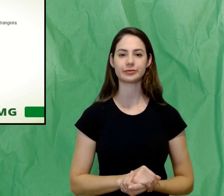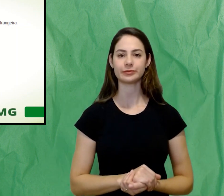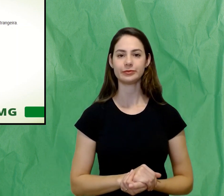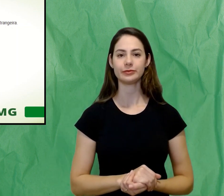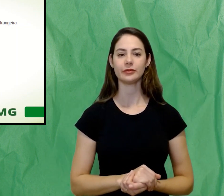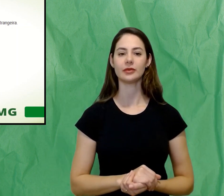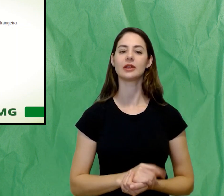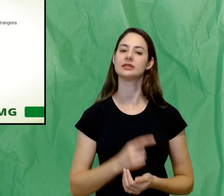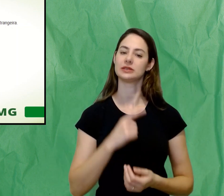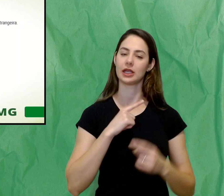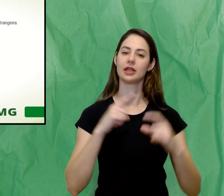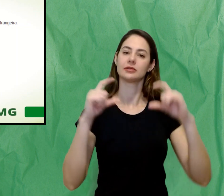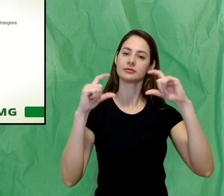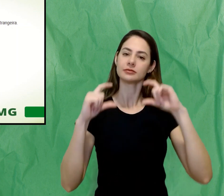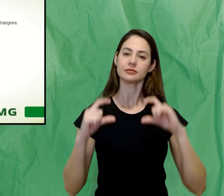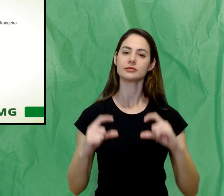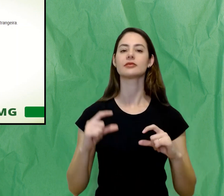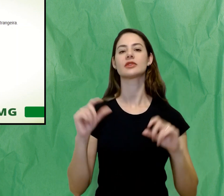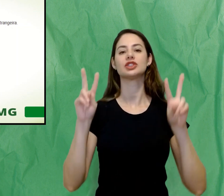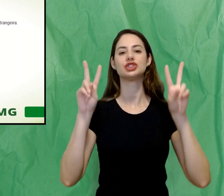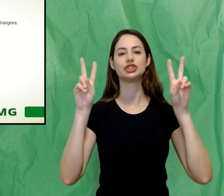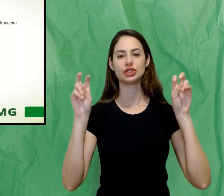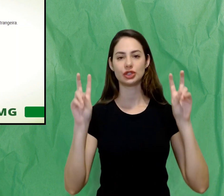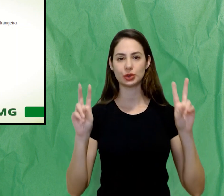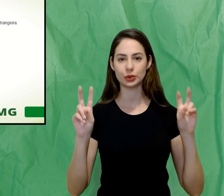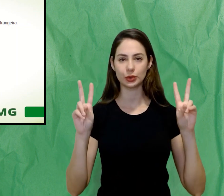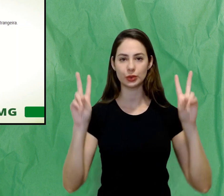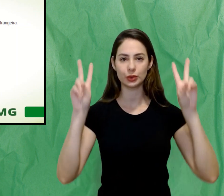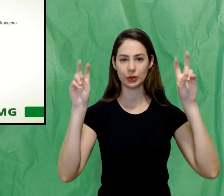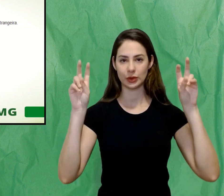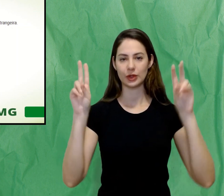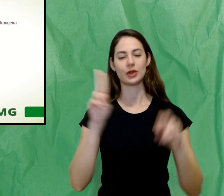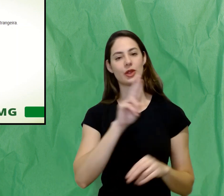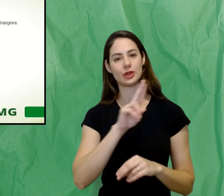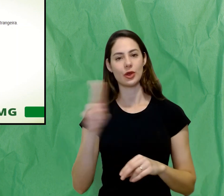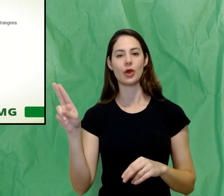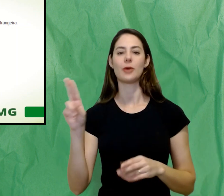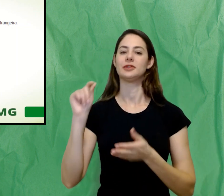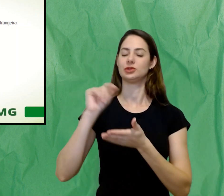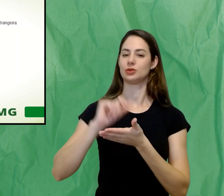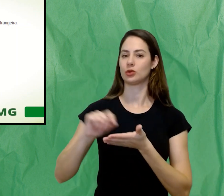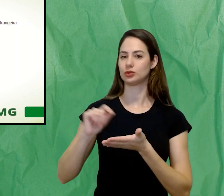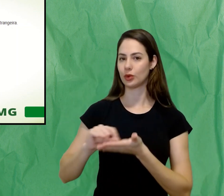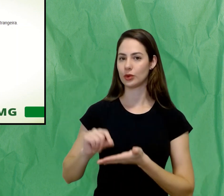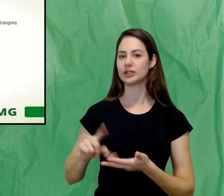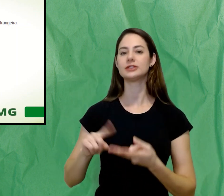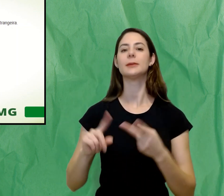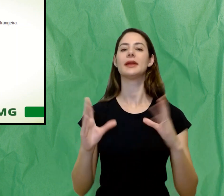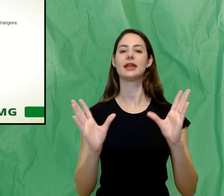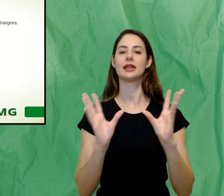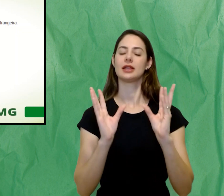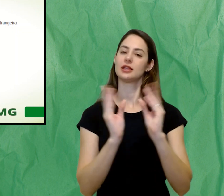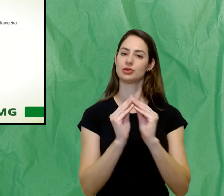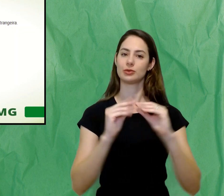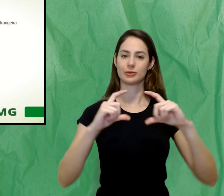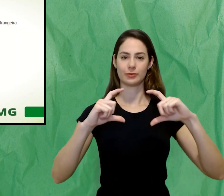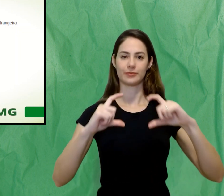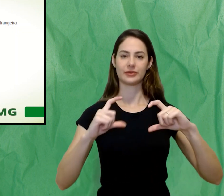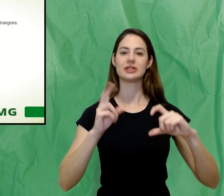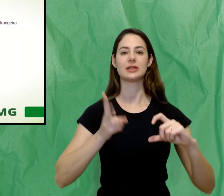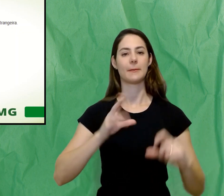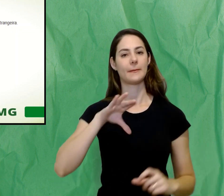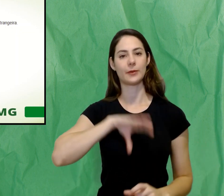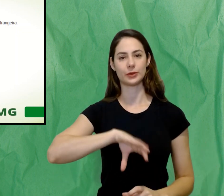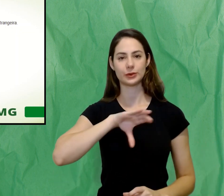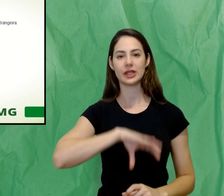elementos pré-textuais, né, que são o título, vai lá em cima, o nome do autor, seguido de um resumo, geralmente em língua portuguesa,